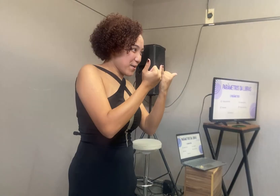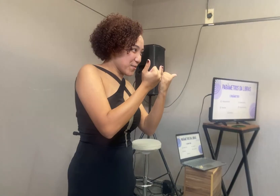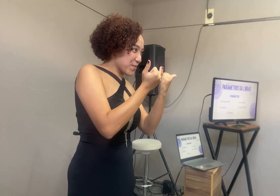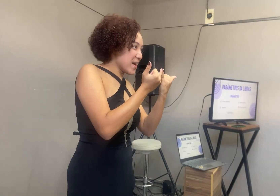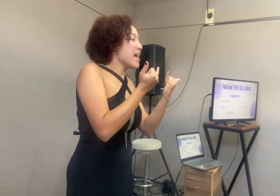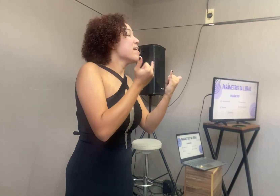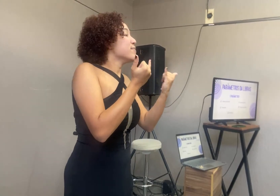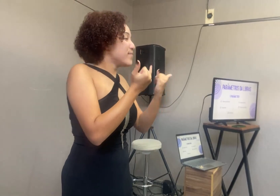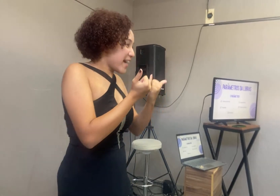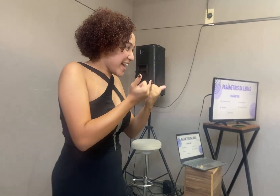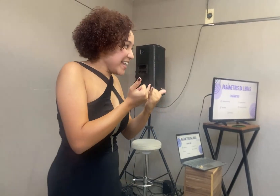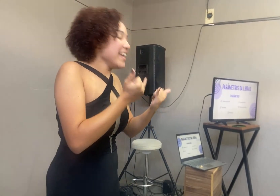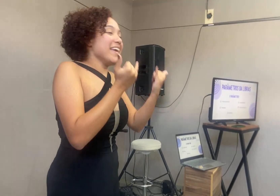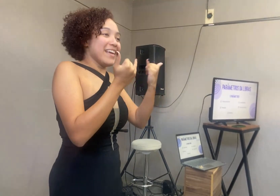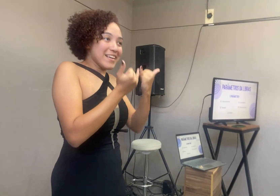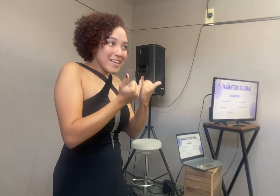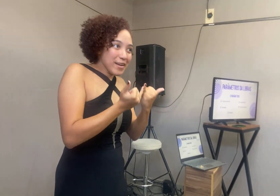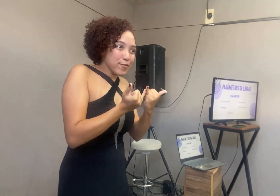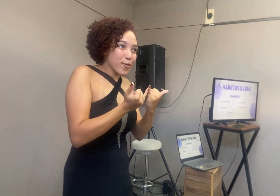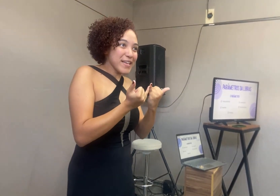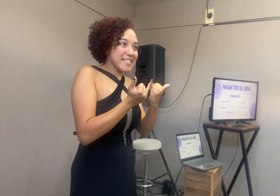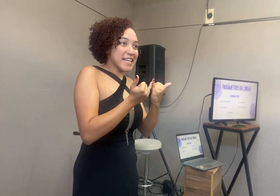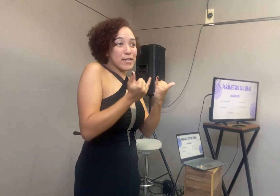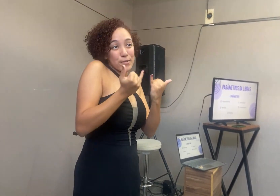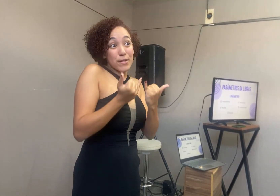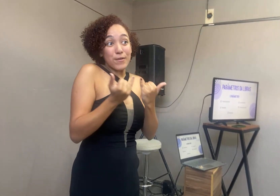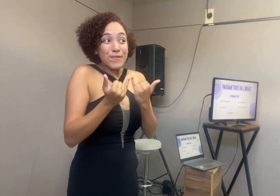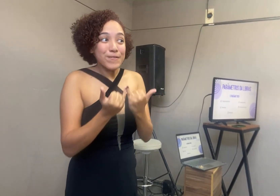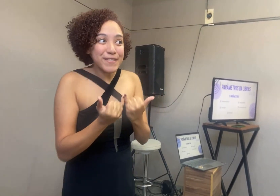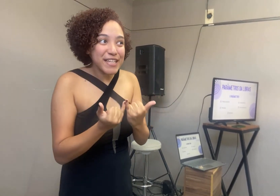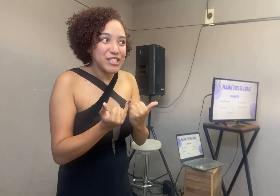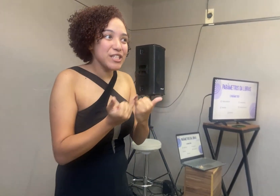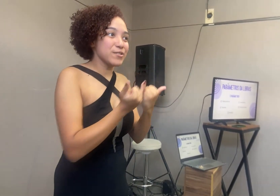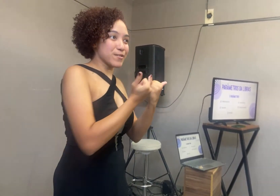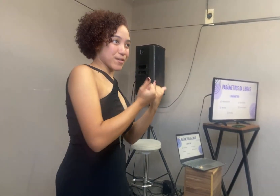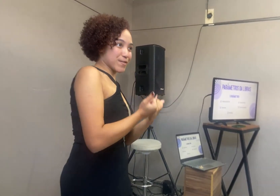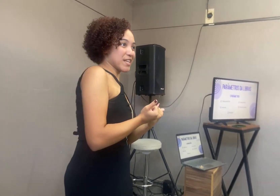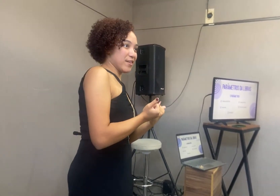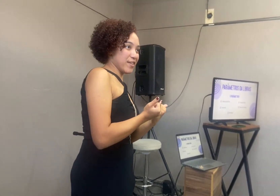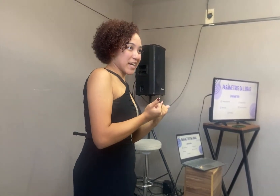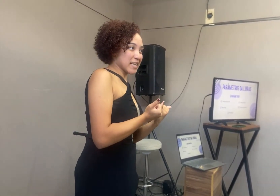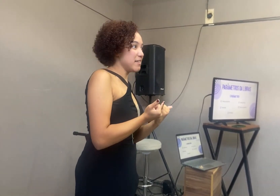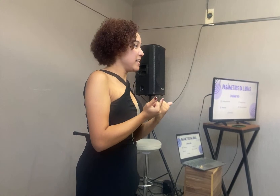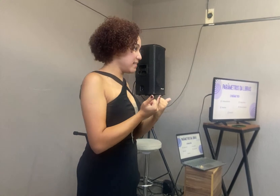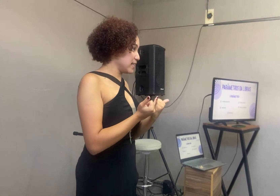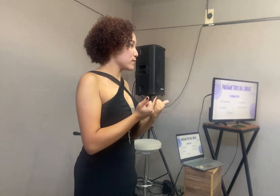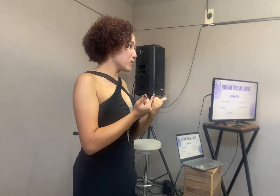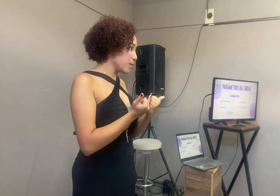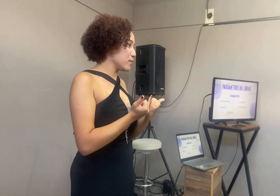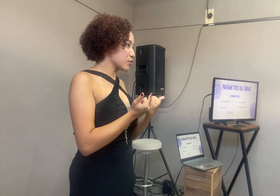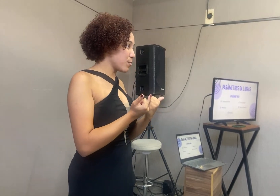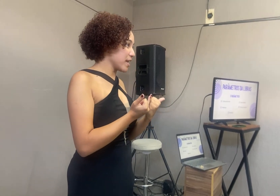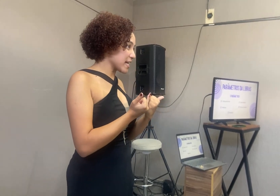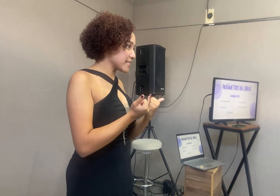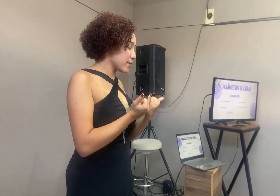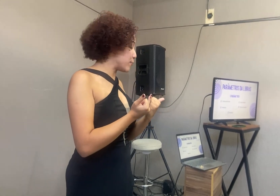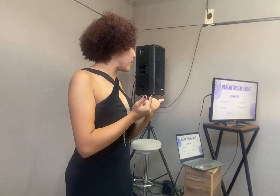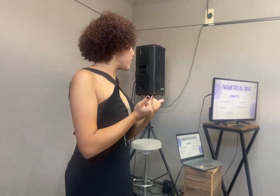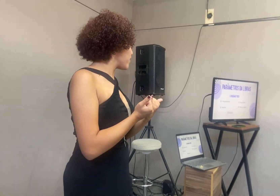sinal vai influenciar no seu sentido, no seu significado ali dentro do meio de comunicação.